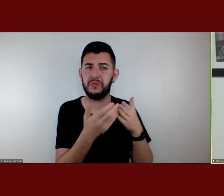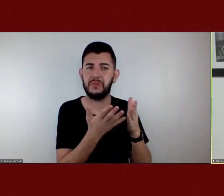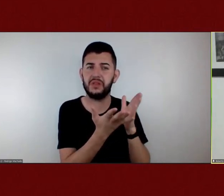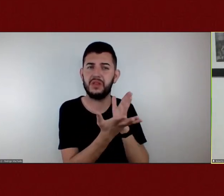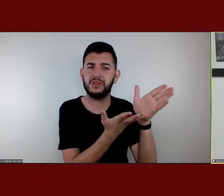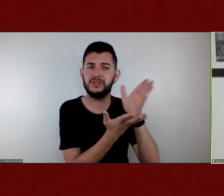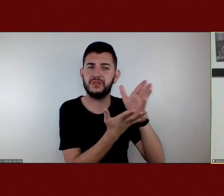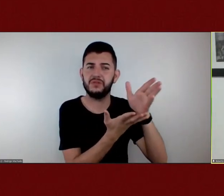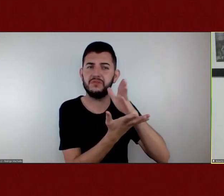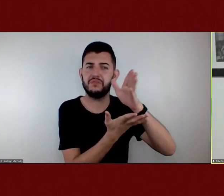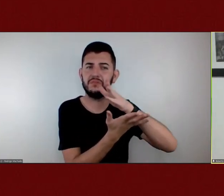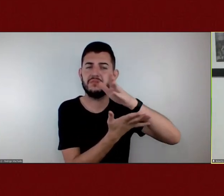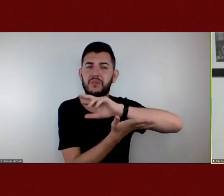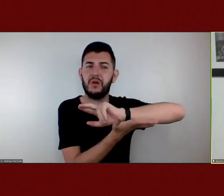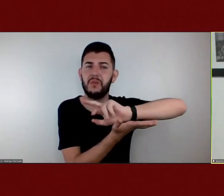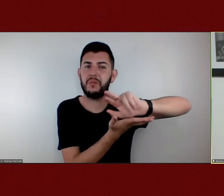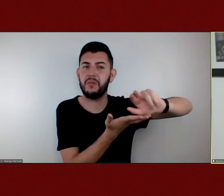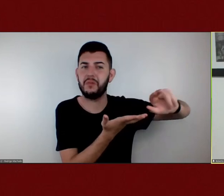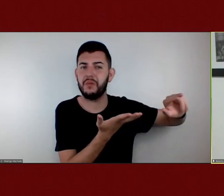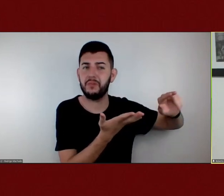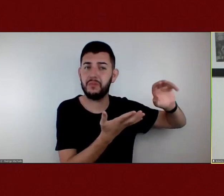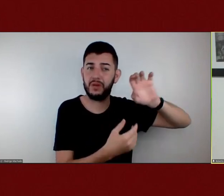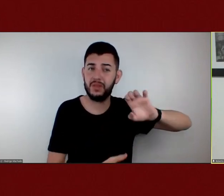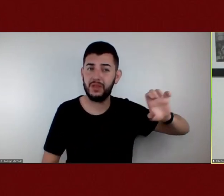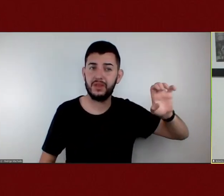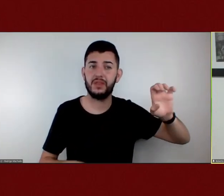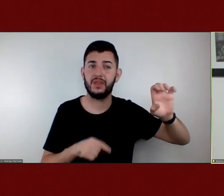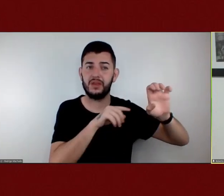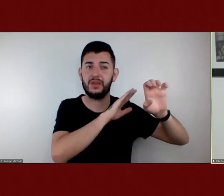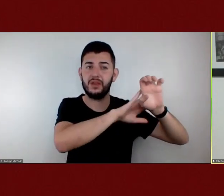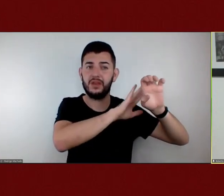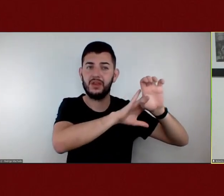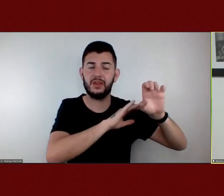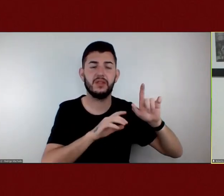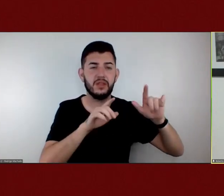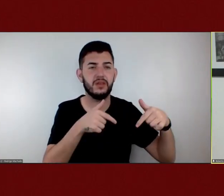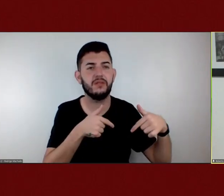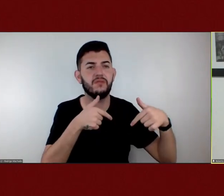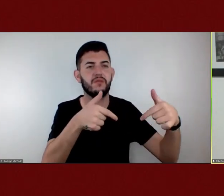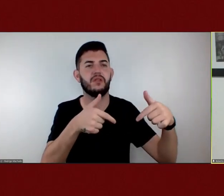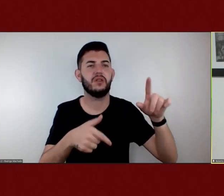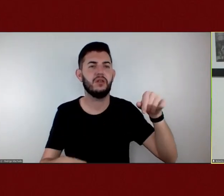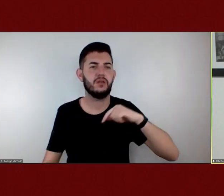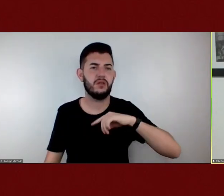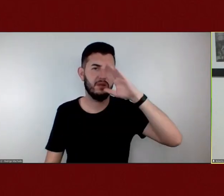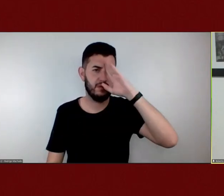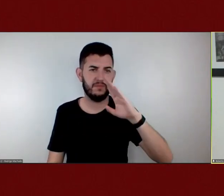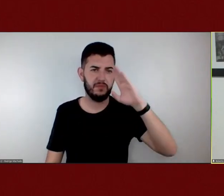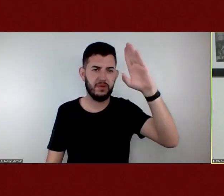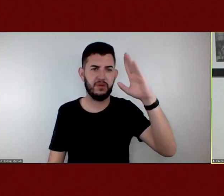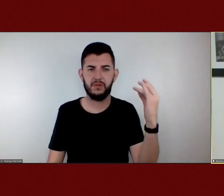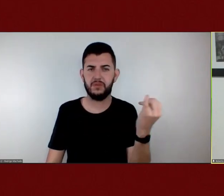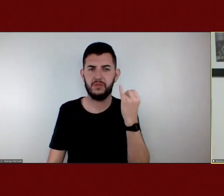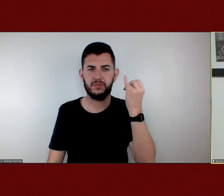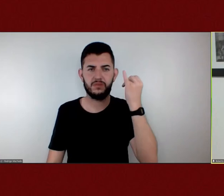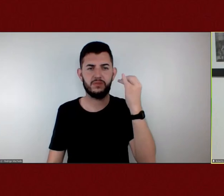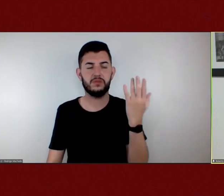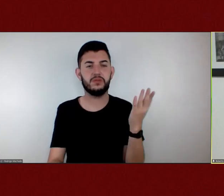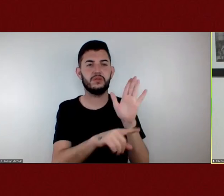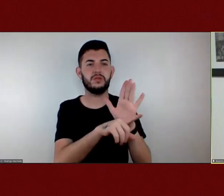vertentes, a esquerda está enfrentando algo de fundamental importância para o seu